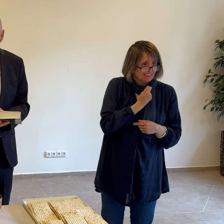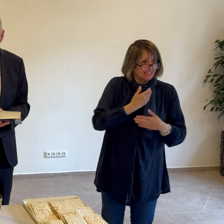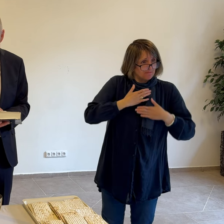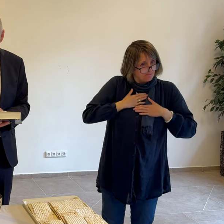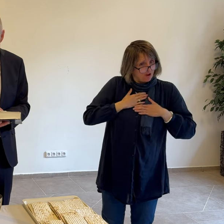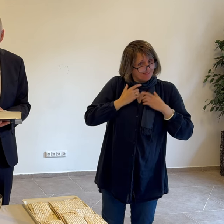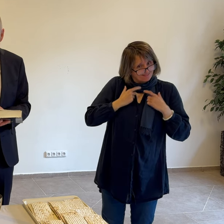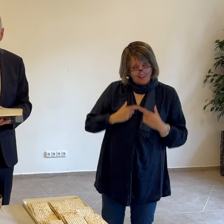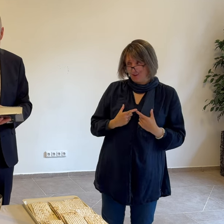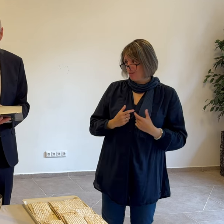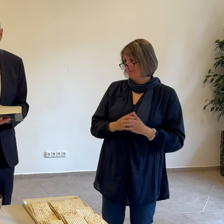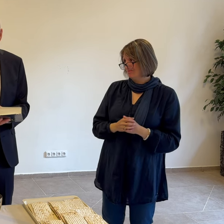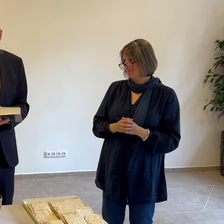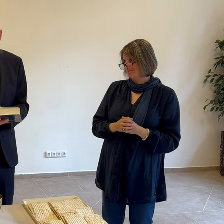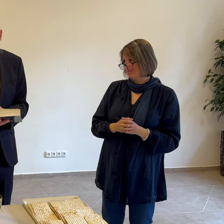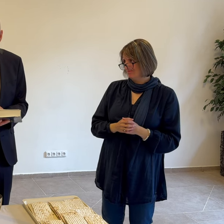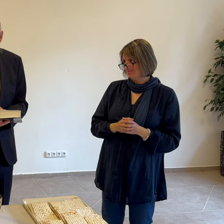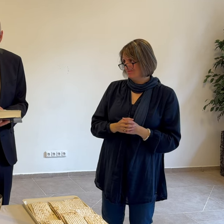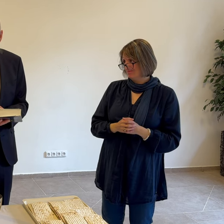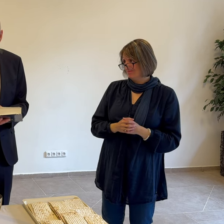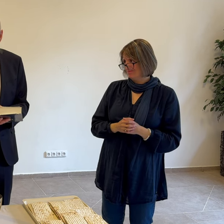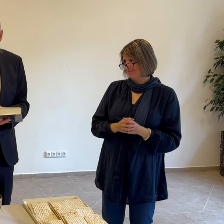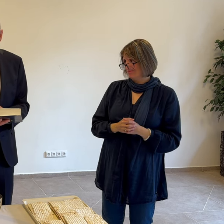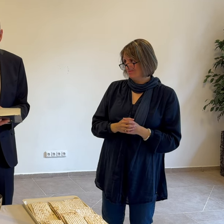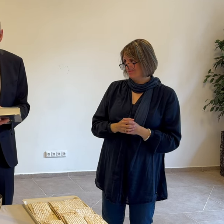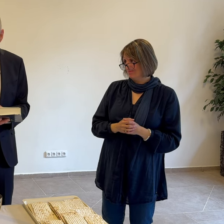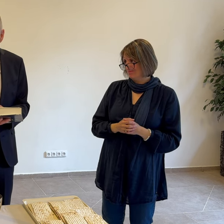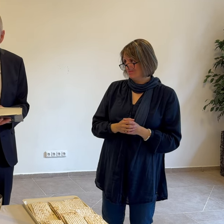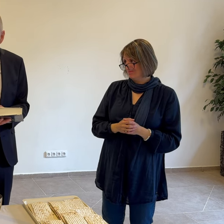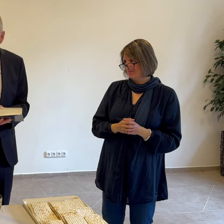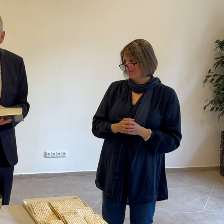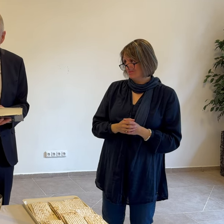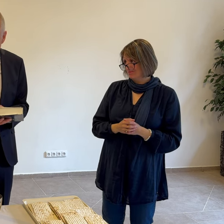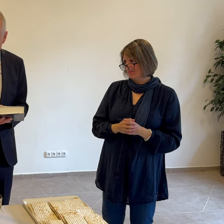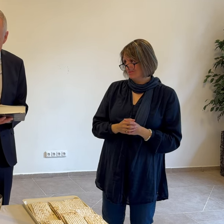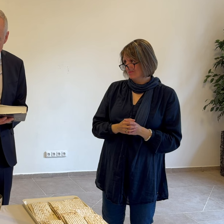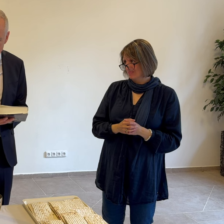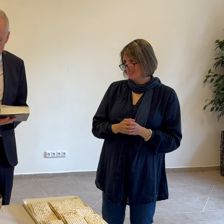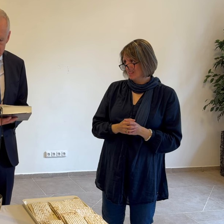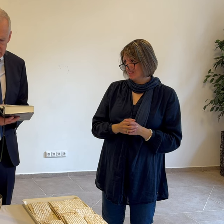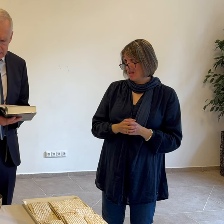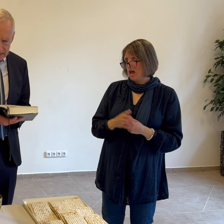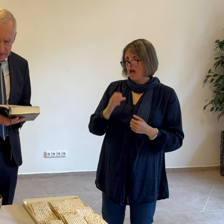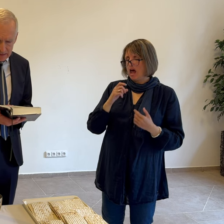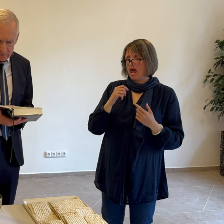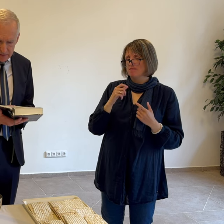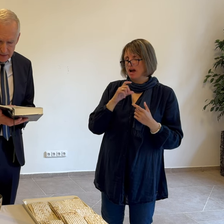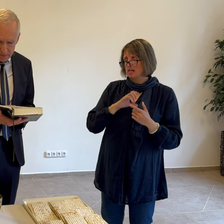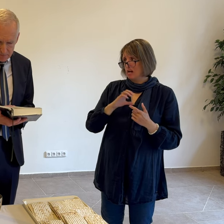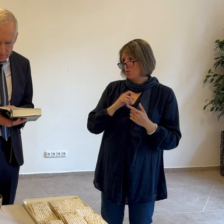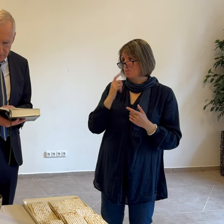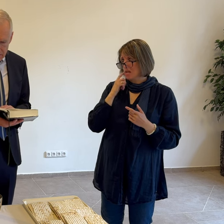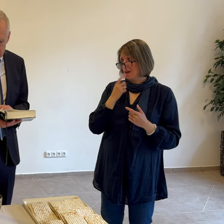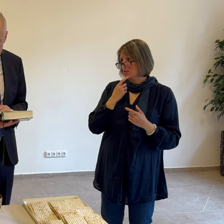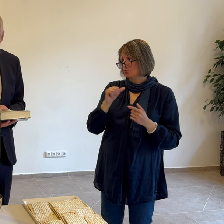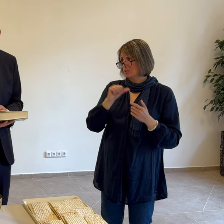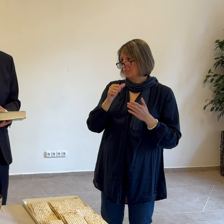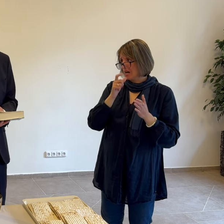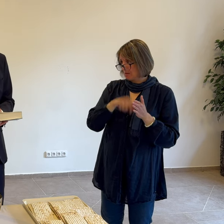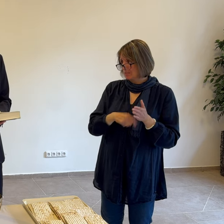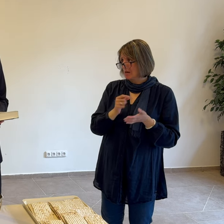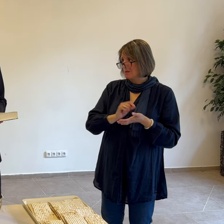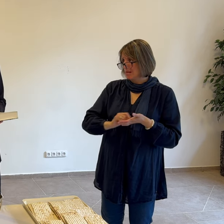tělo ale evangelium Janově v š kapitole verš 60 je napsáno